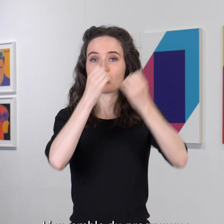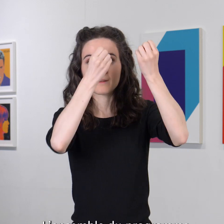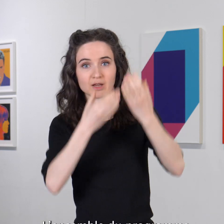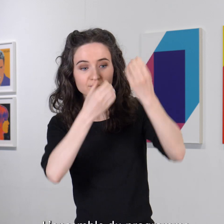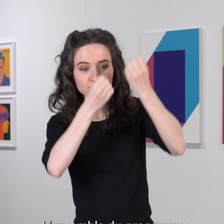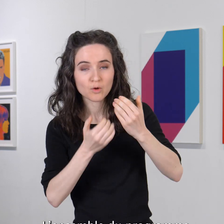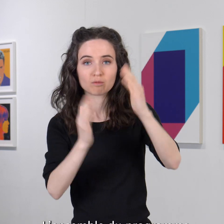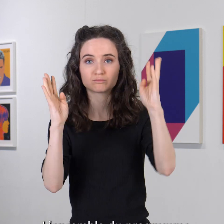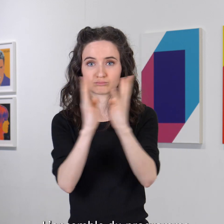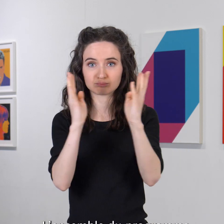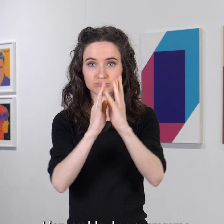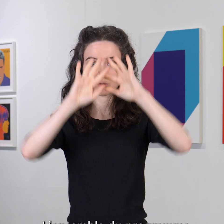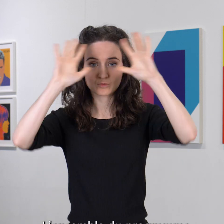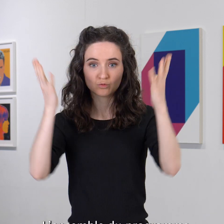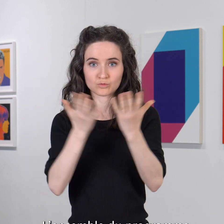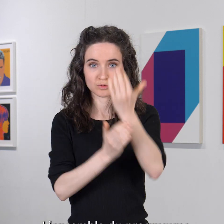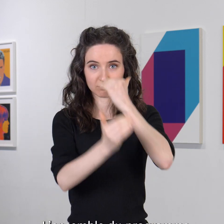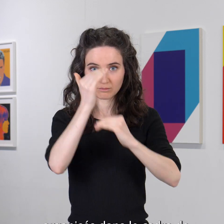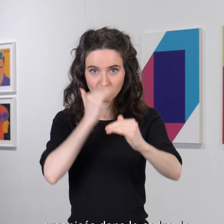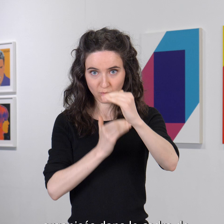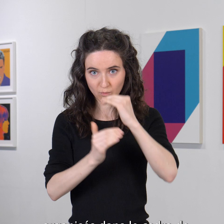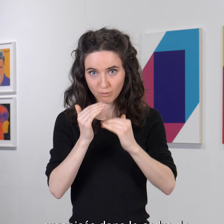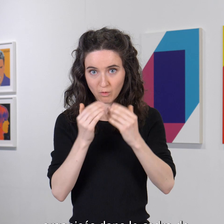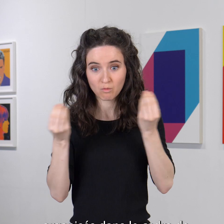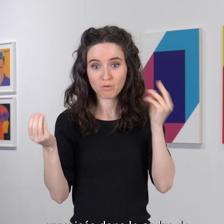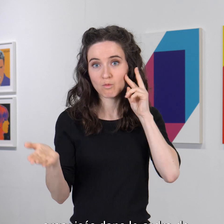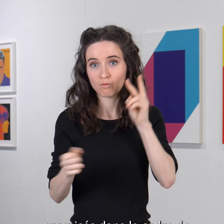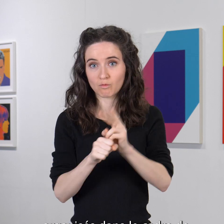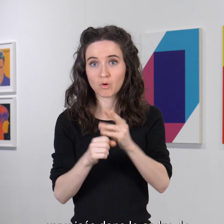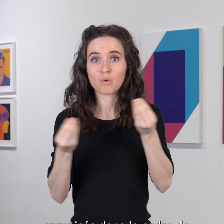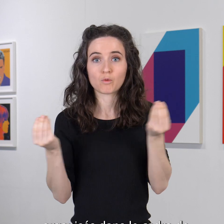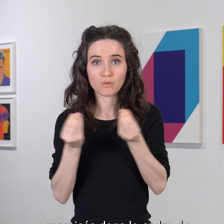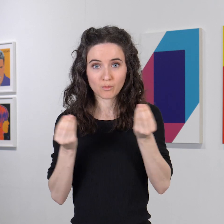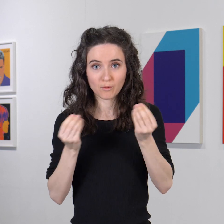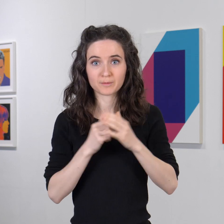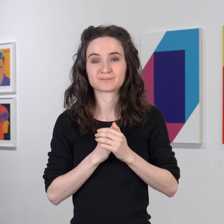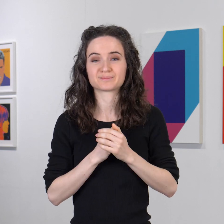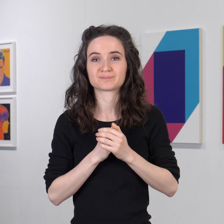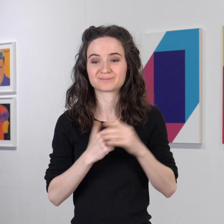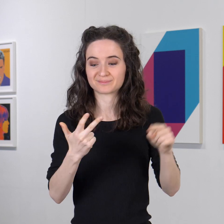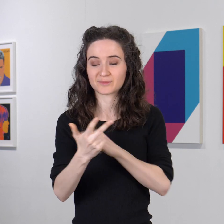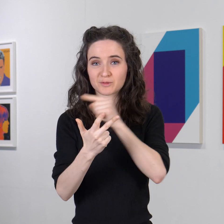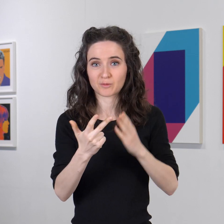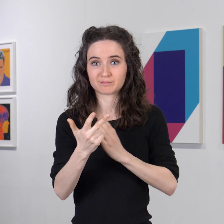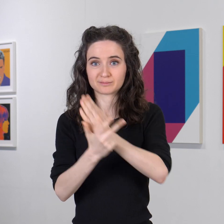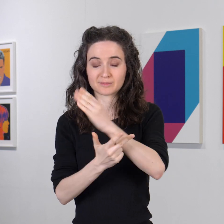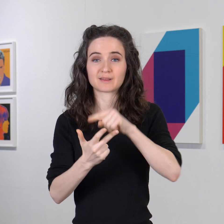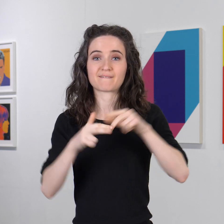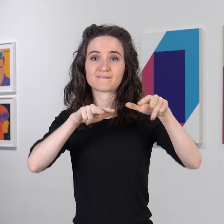L'ensemble du programme des événements et des rendez-vous organisés dans le cadre de cette exposition vous sont fournis en fin de vidéo,